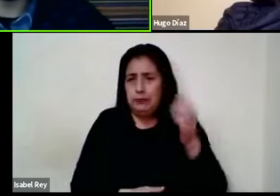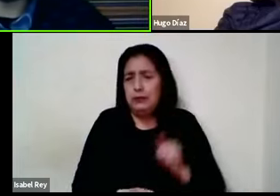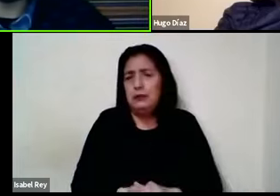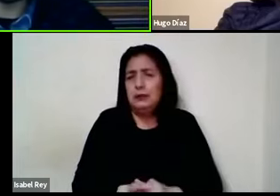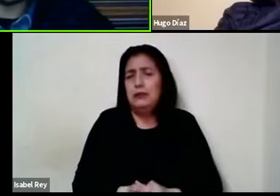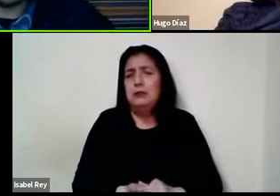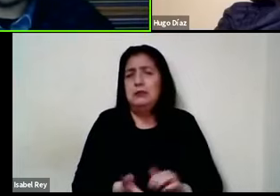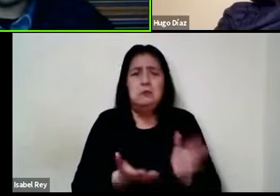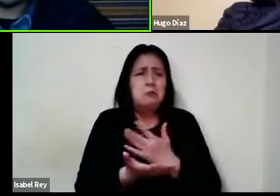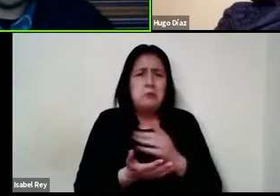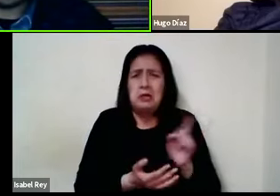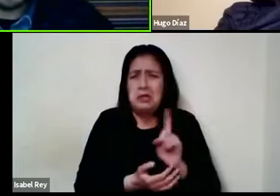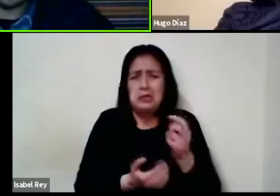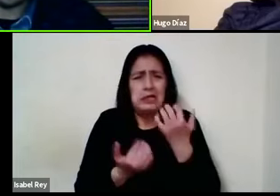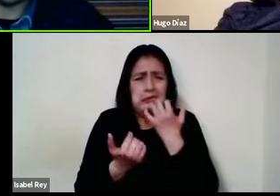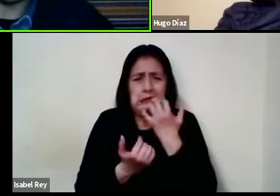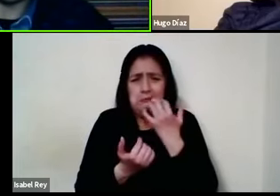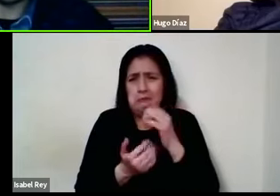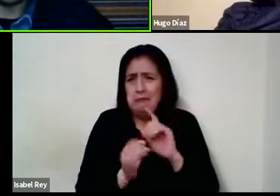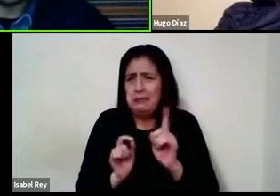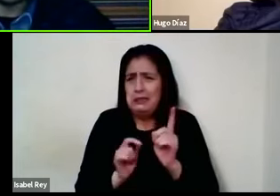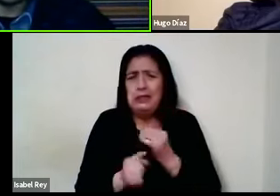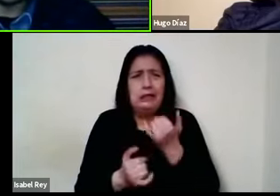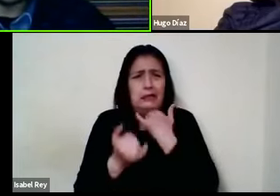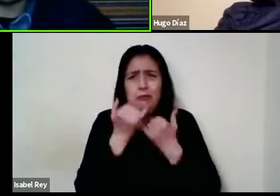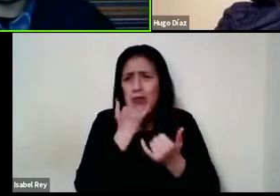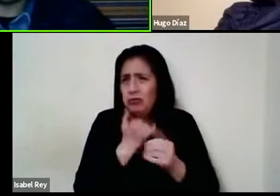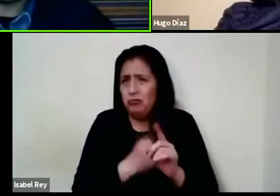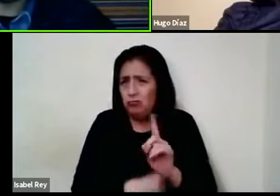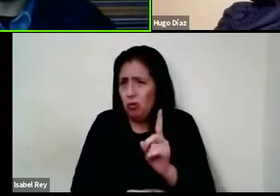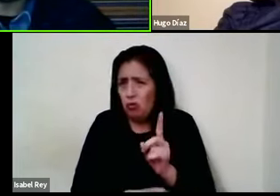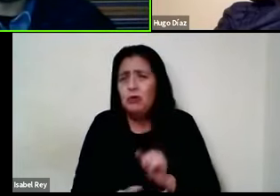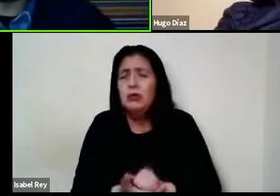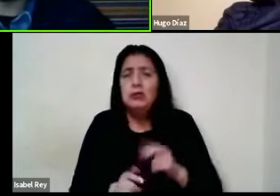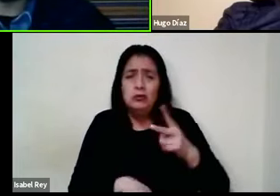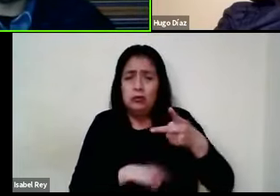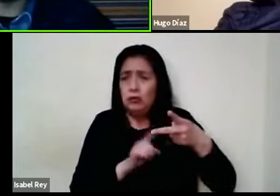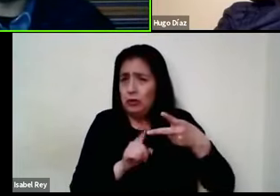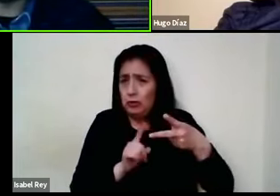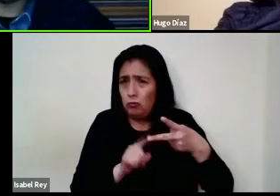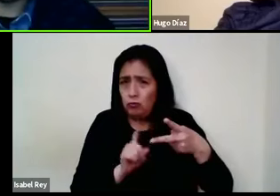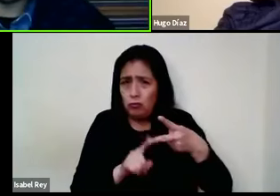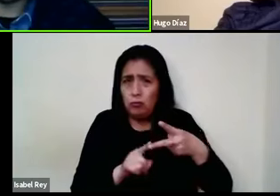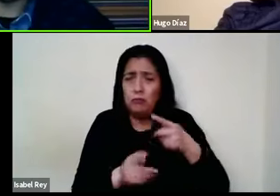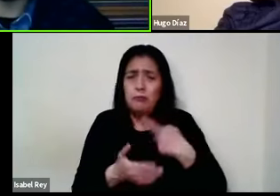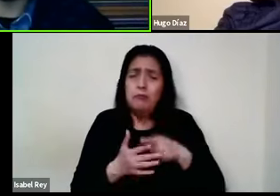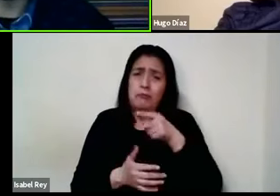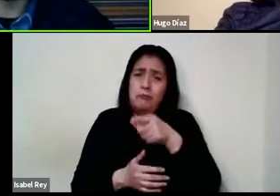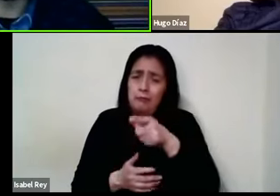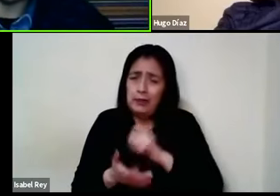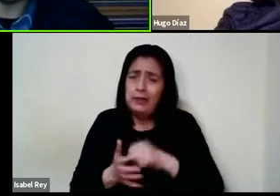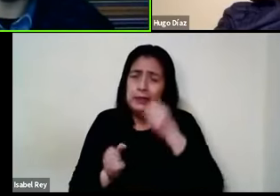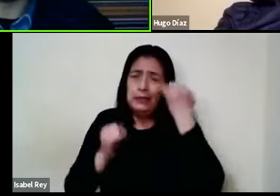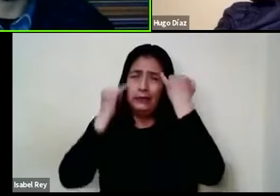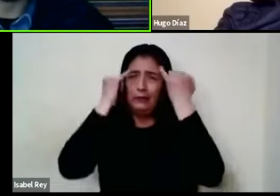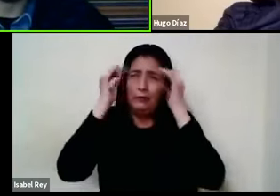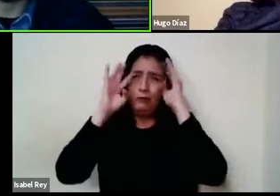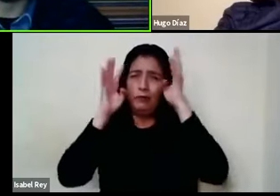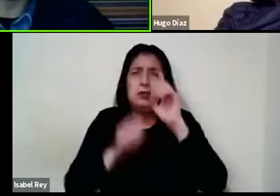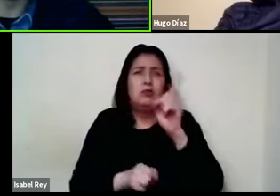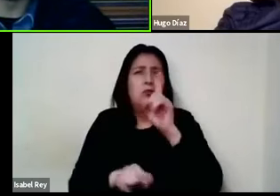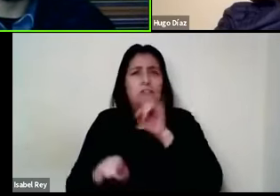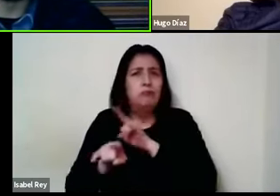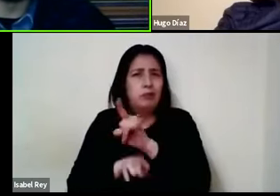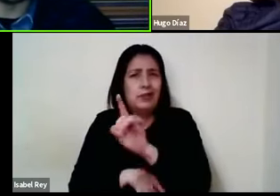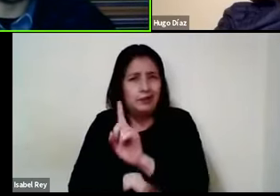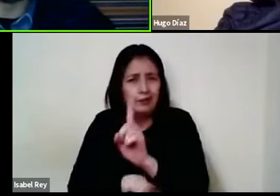no hay que temerle mucho miedo al error. Lo otro es que para potenciar ser creativo es no burlarse. Porque